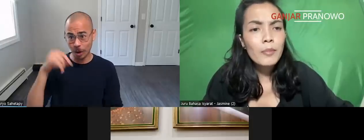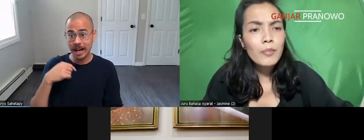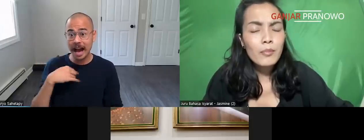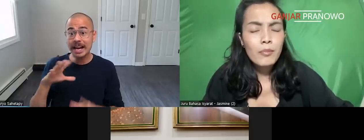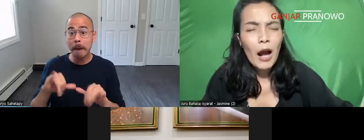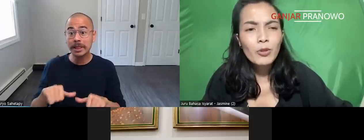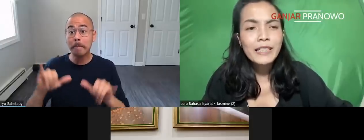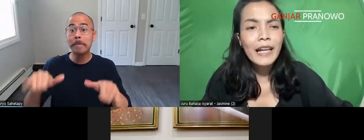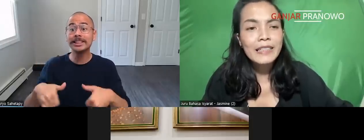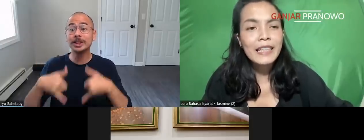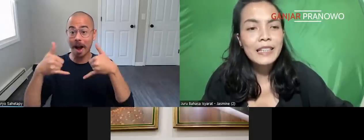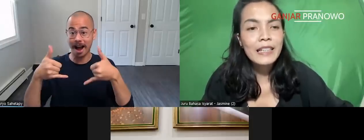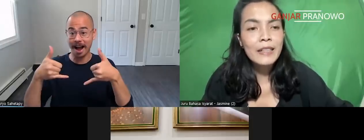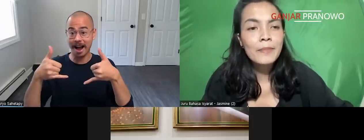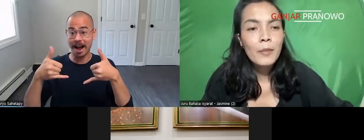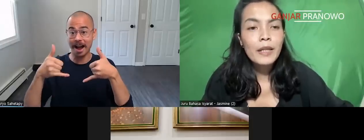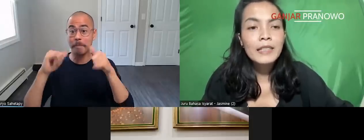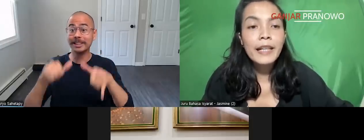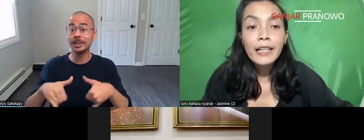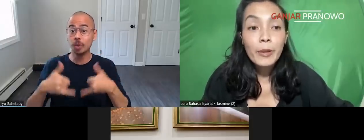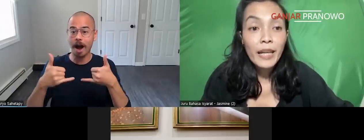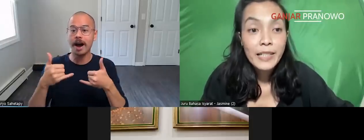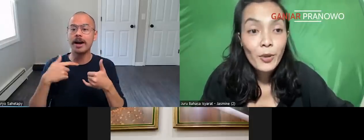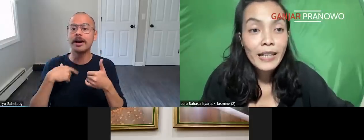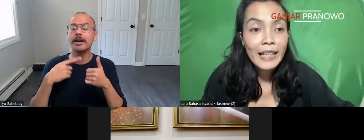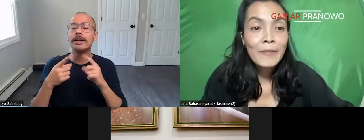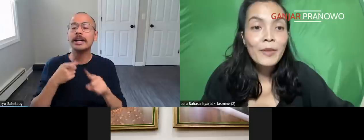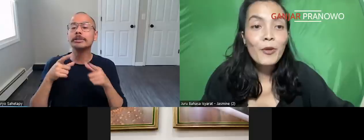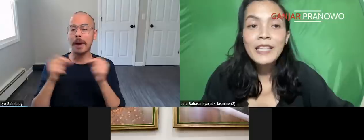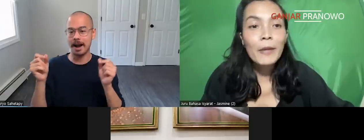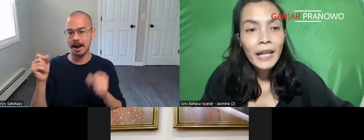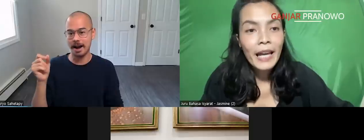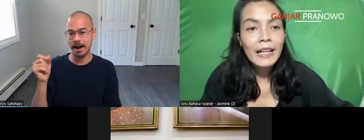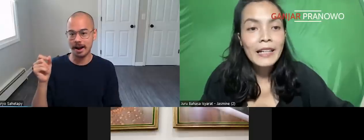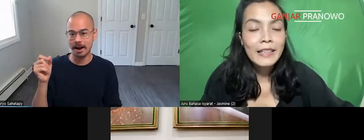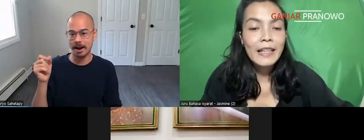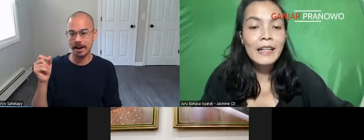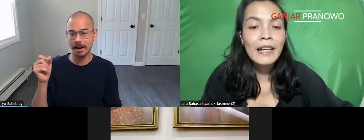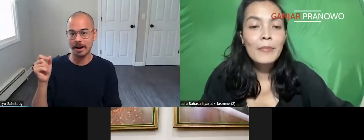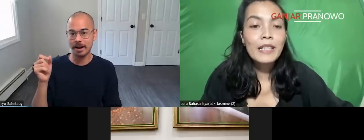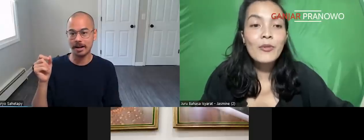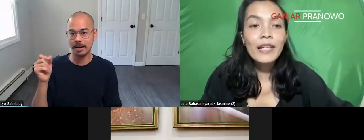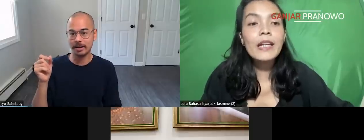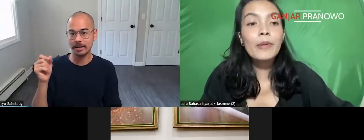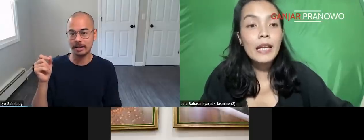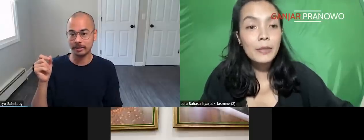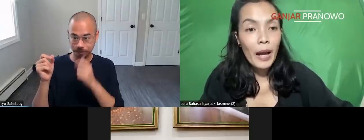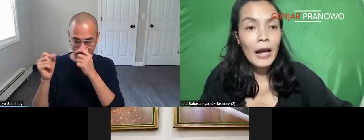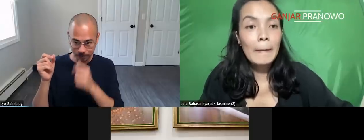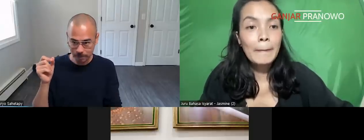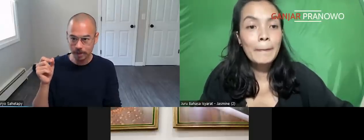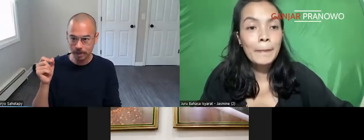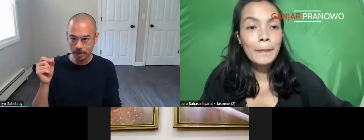ee mau sih saya kerja di sini Padahal saya kan dapat beasiswa nih bukan saya yang bayar dan beasiswa ini dapat